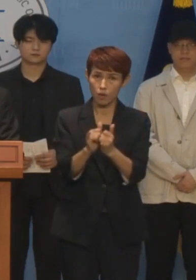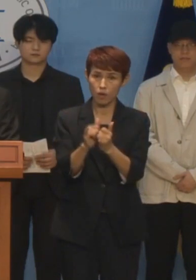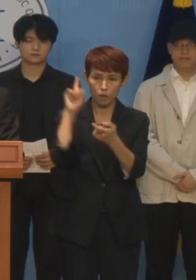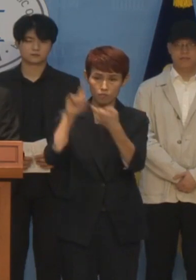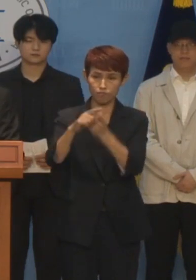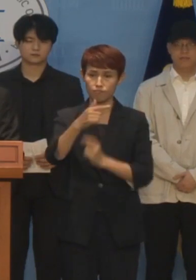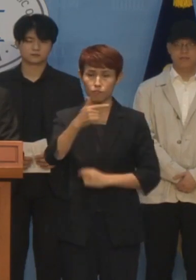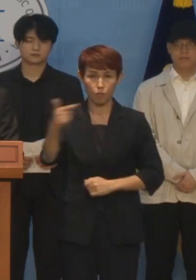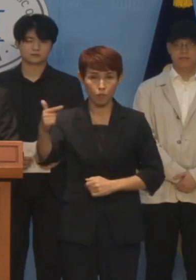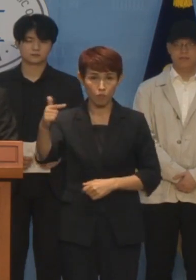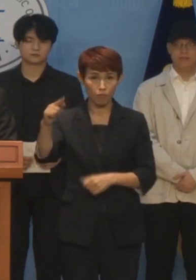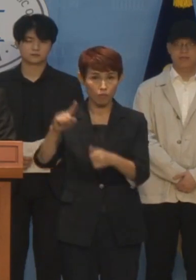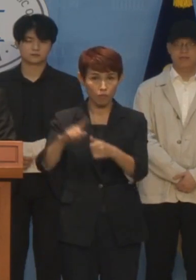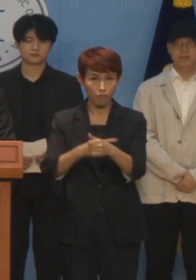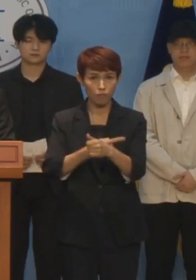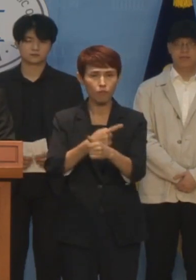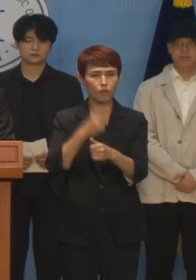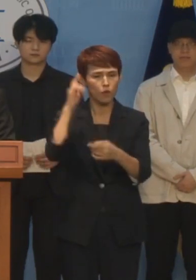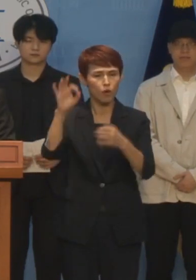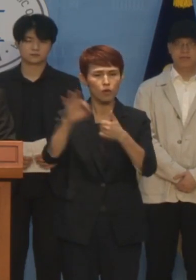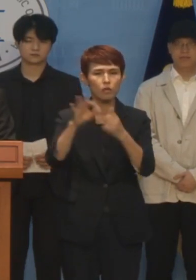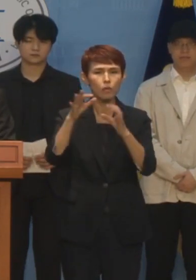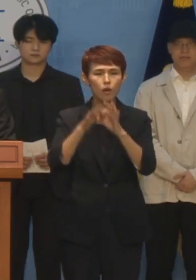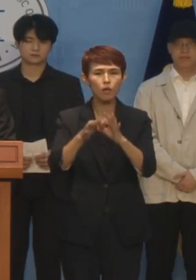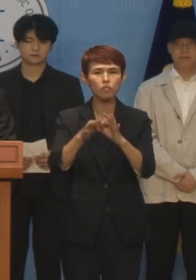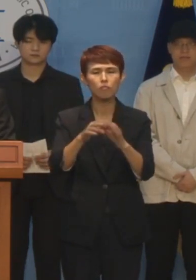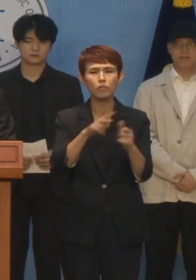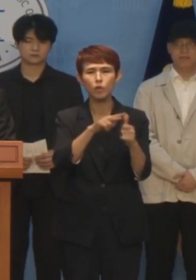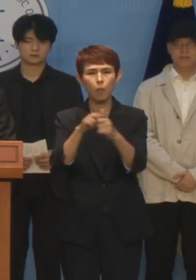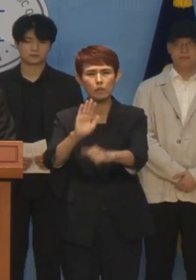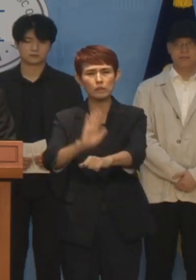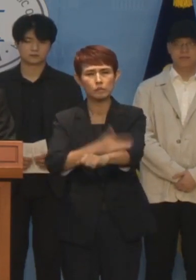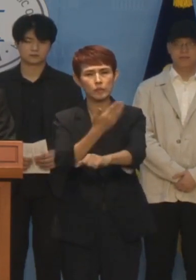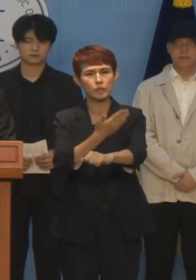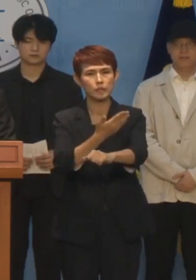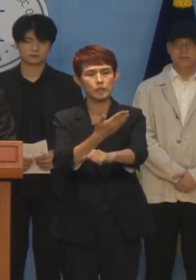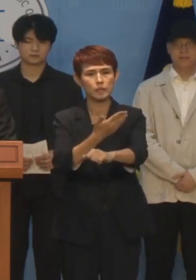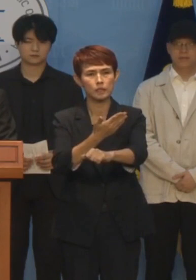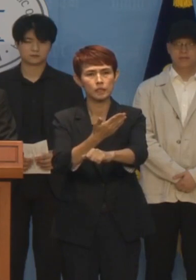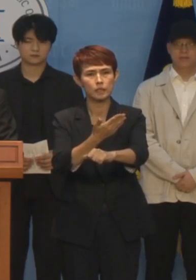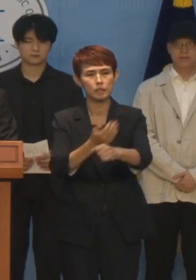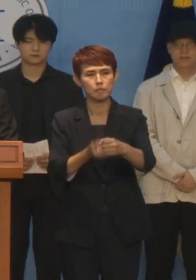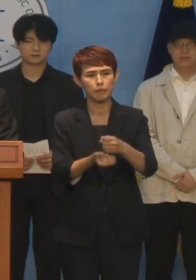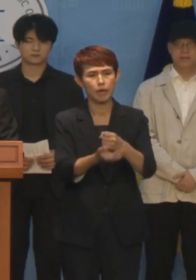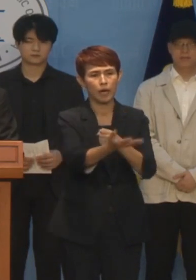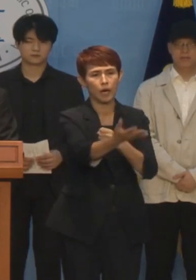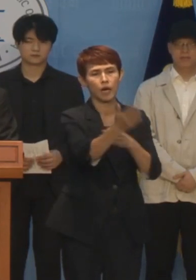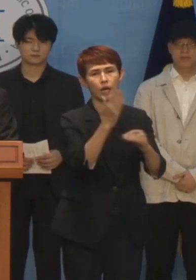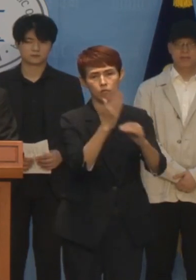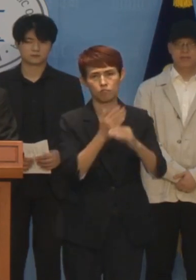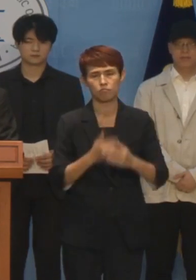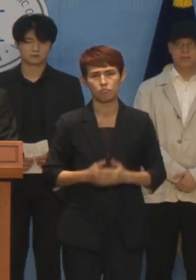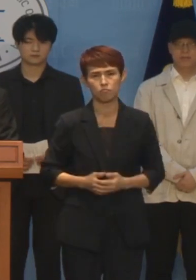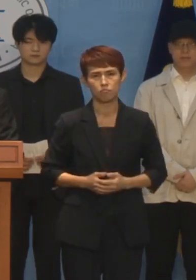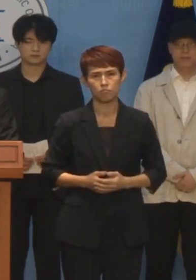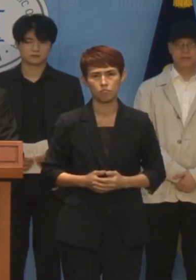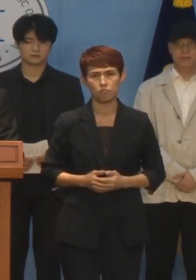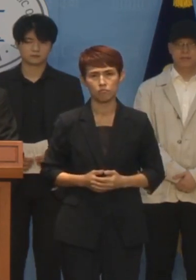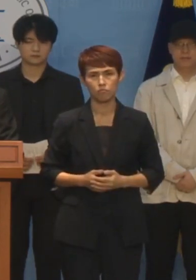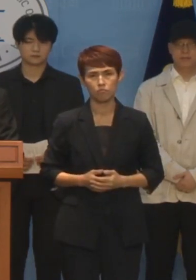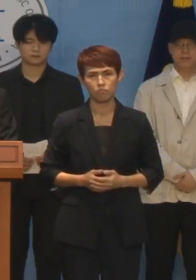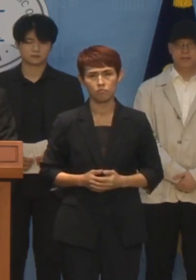따라 연금에 대한 왜곡된 정보들이 우리 사회에 점점 퍼지고 있으며 이에 대한 다양한